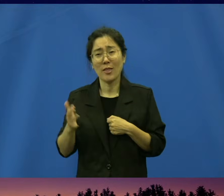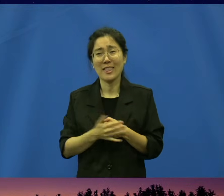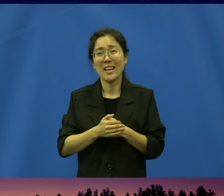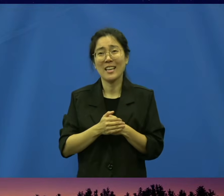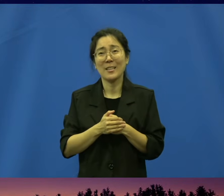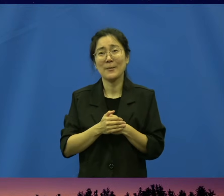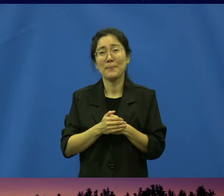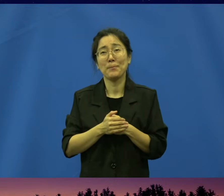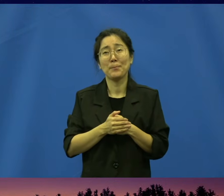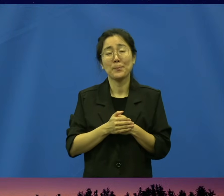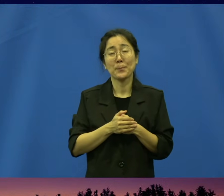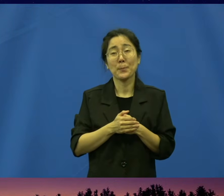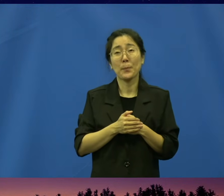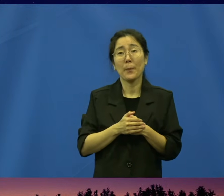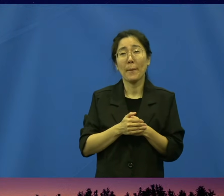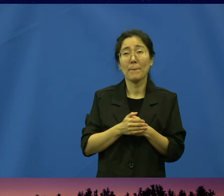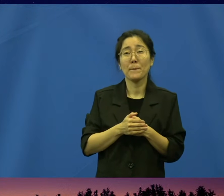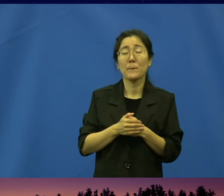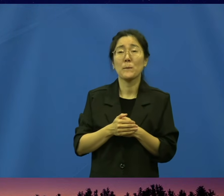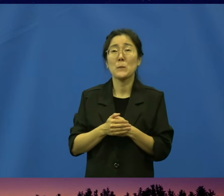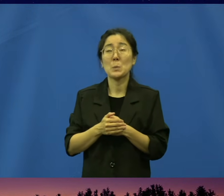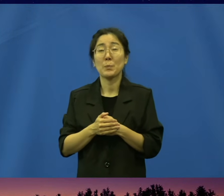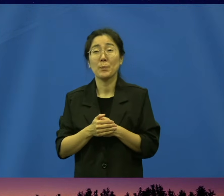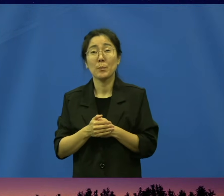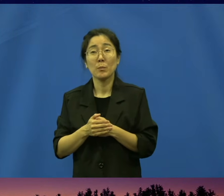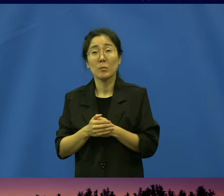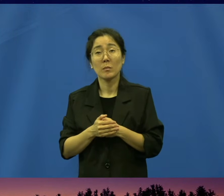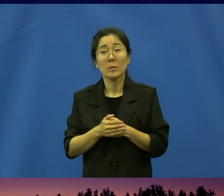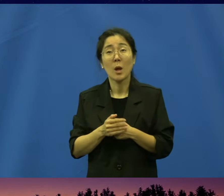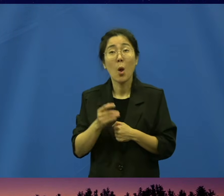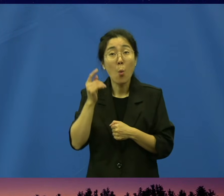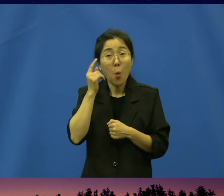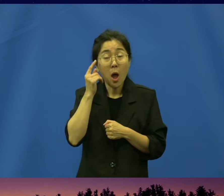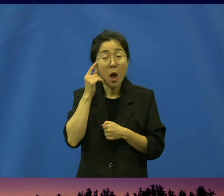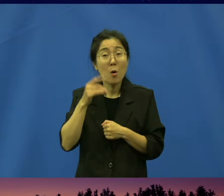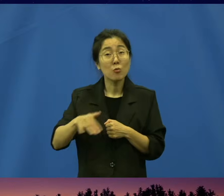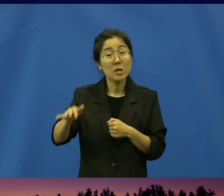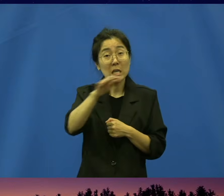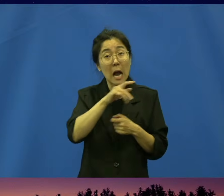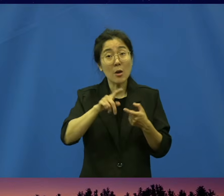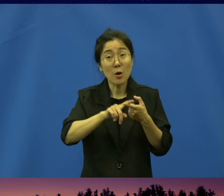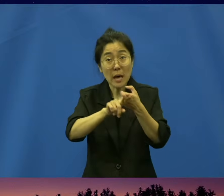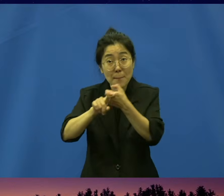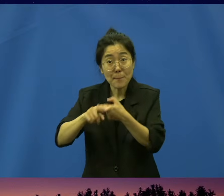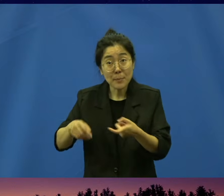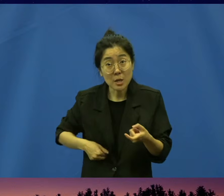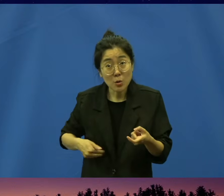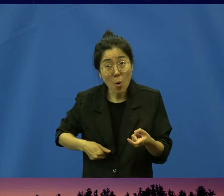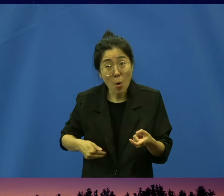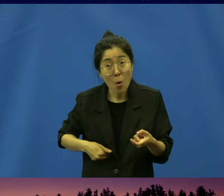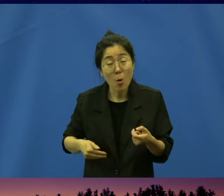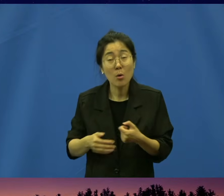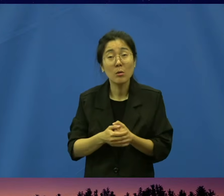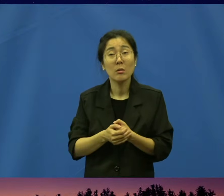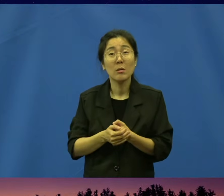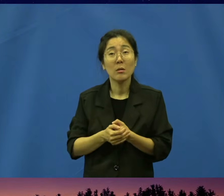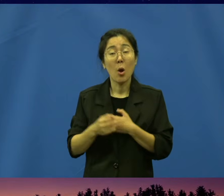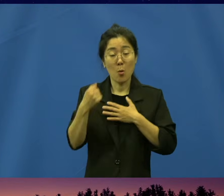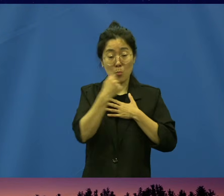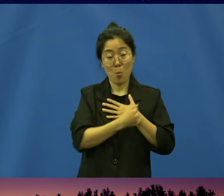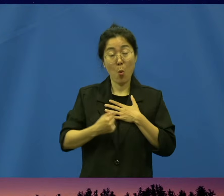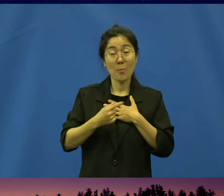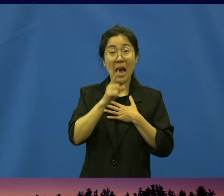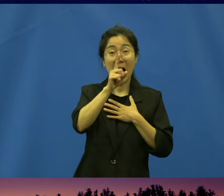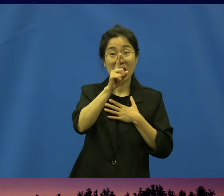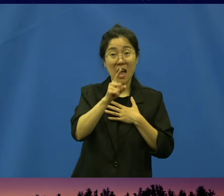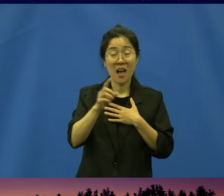바울은 계속해서 이야기를, 자막에는 안 나오는데 제가 읽겠습니다. 왜 우리가 연합해야 하는가 하면, 몸이 하나요,